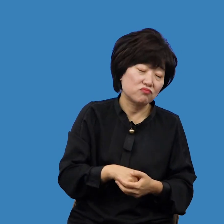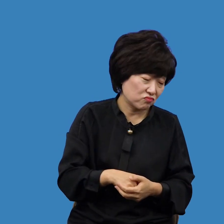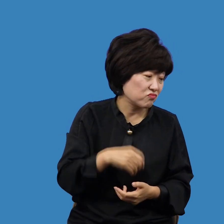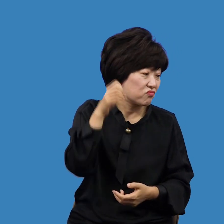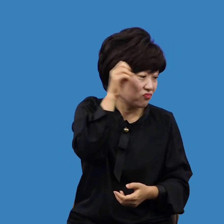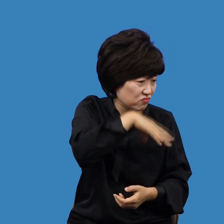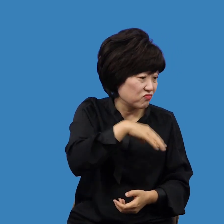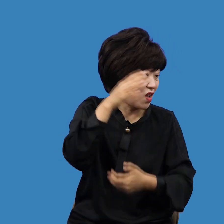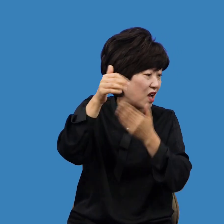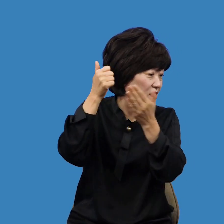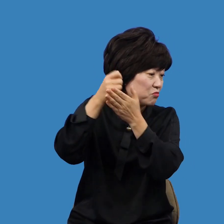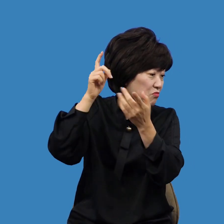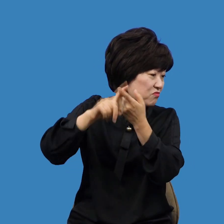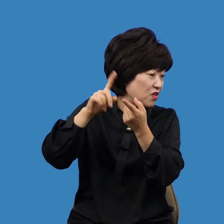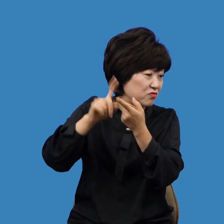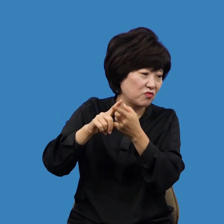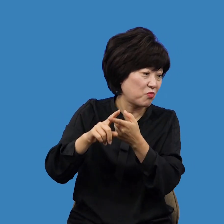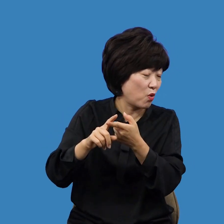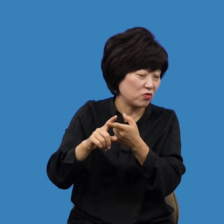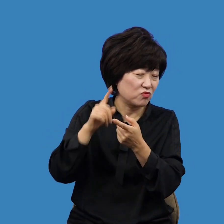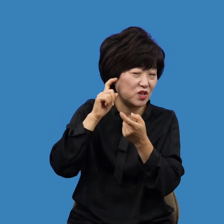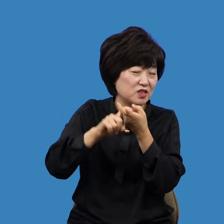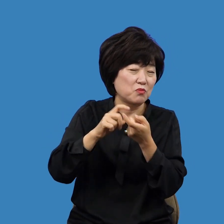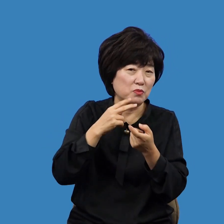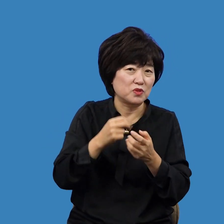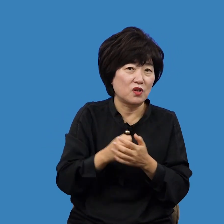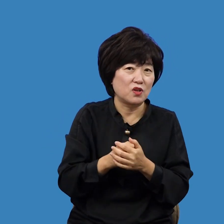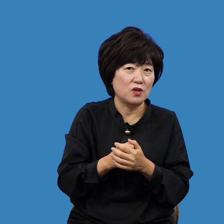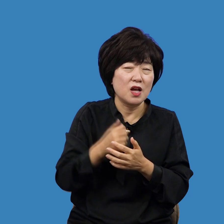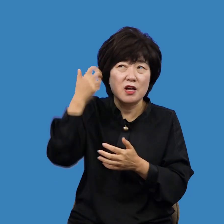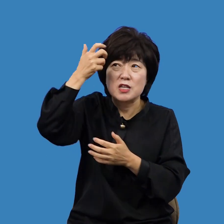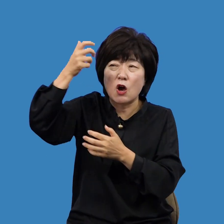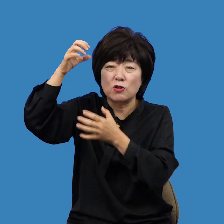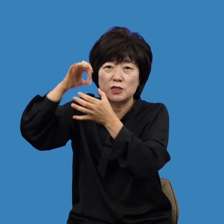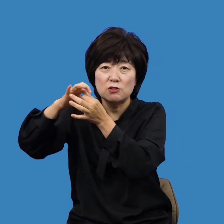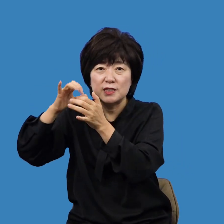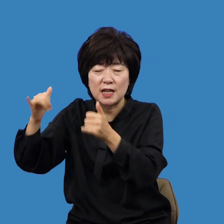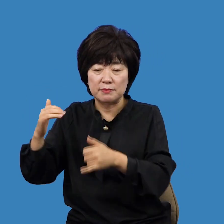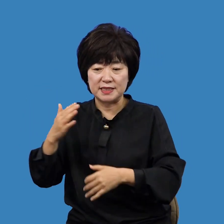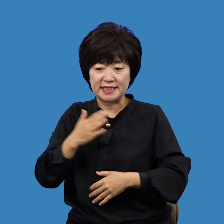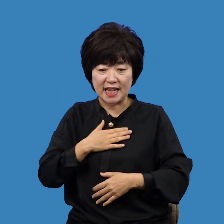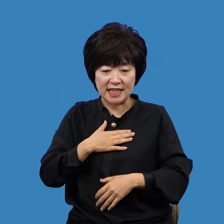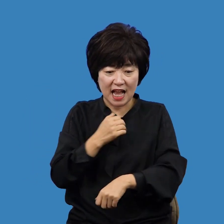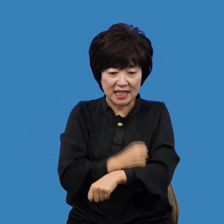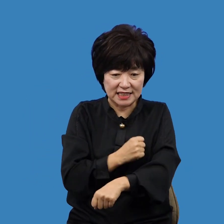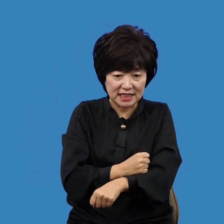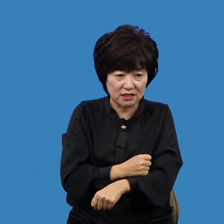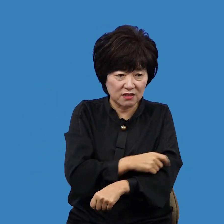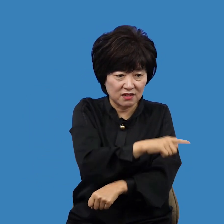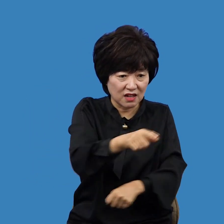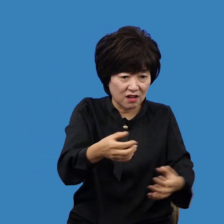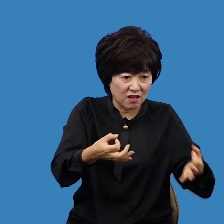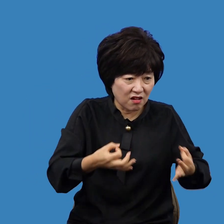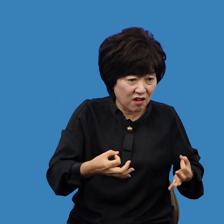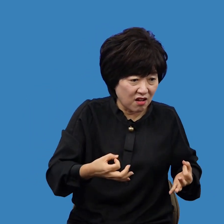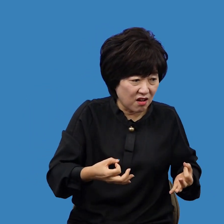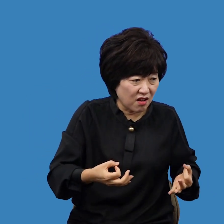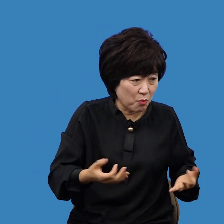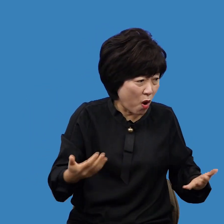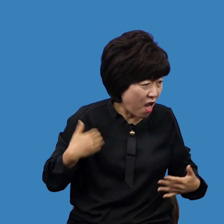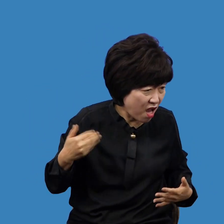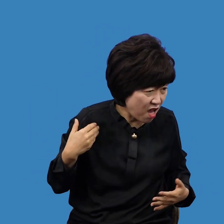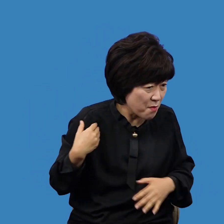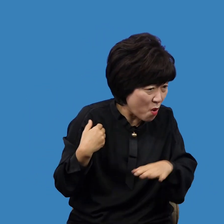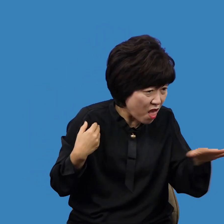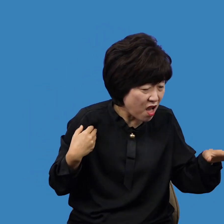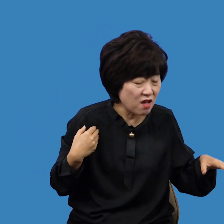있지. 육의 특징이에요. 그런데 영적인 사람은 달라요. 자신이 한 일을 사람들이 모르고 지나가거나 인정하지 않거나 그런